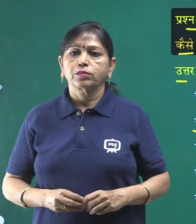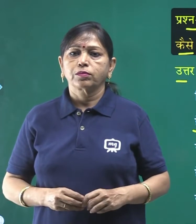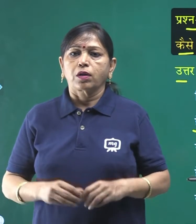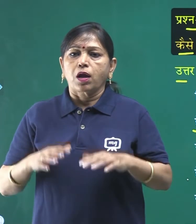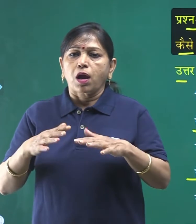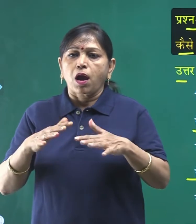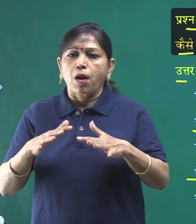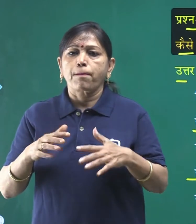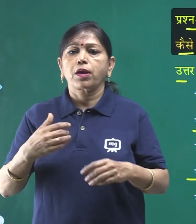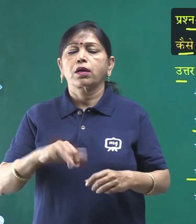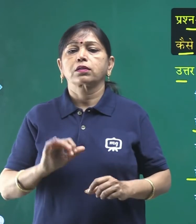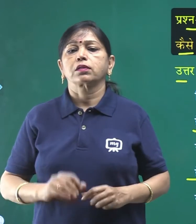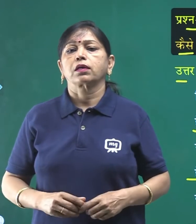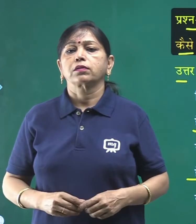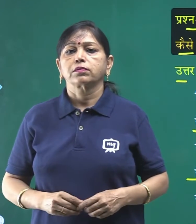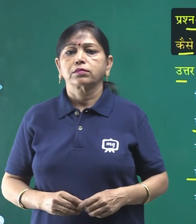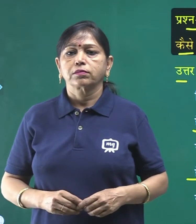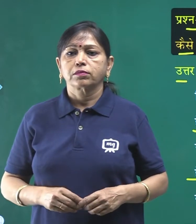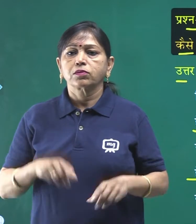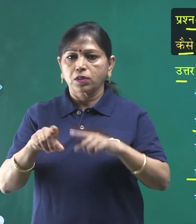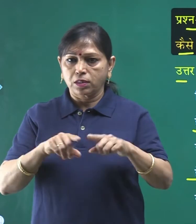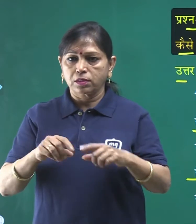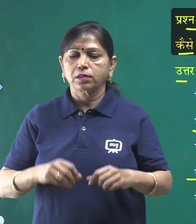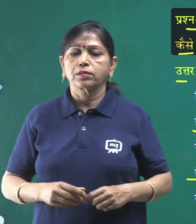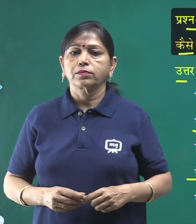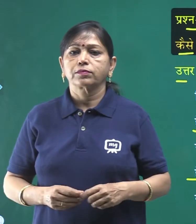कंपन करती है, जैसे